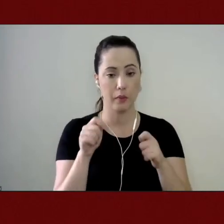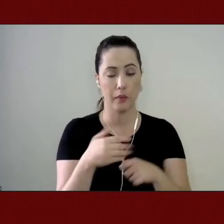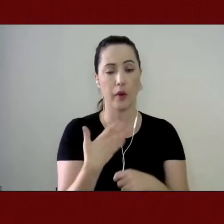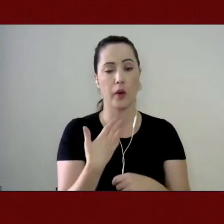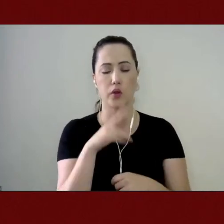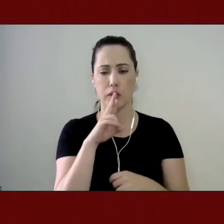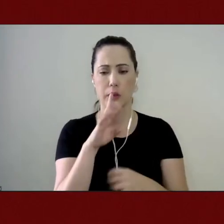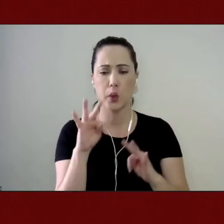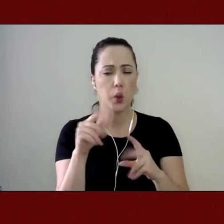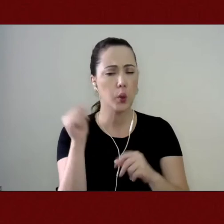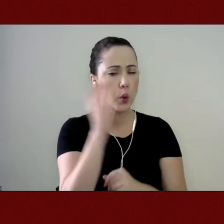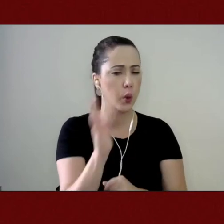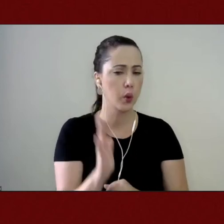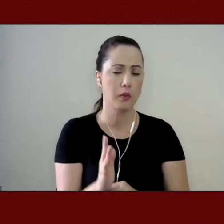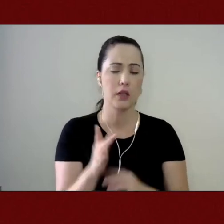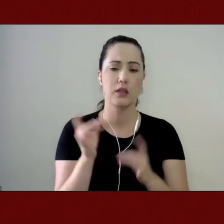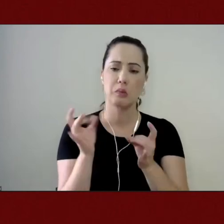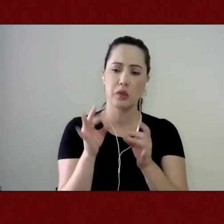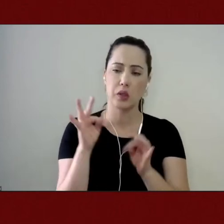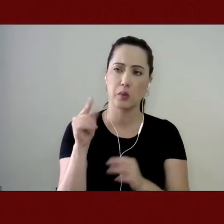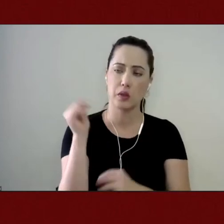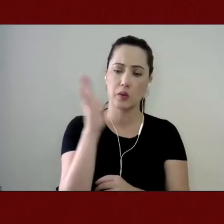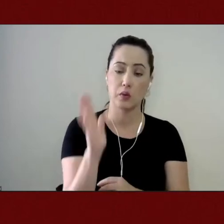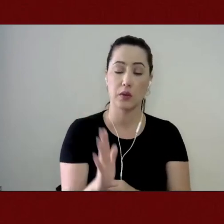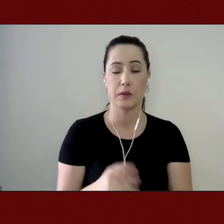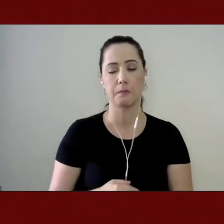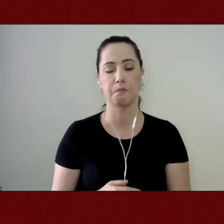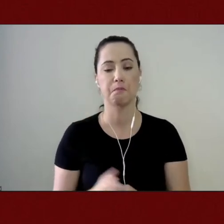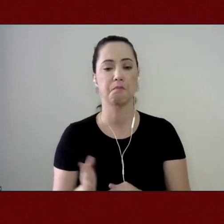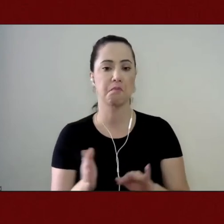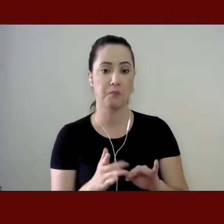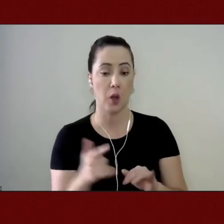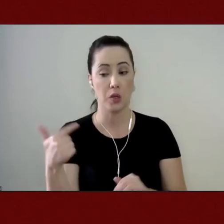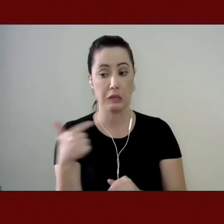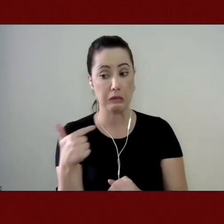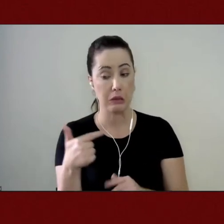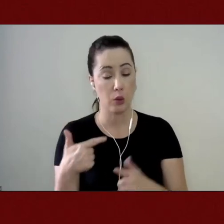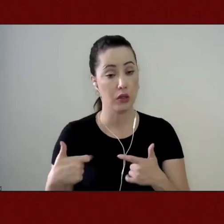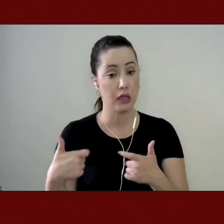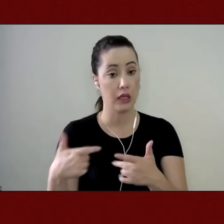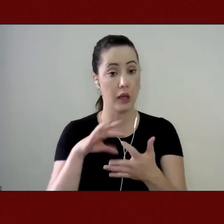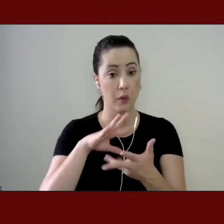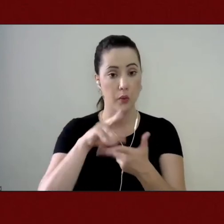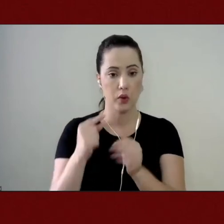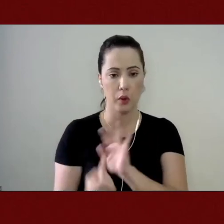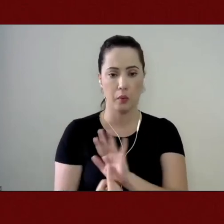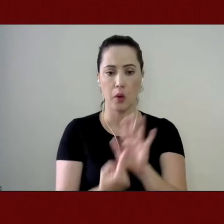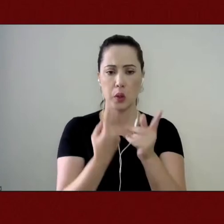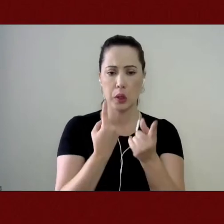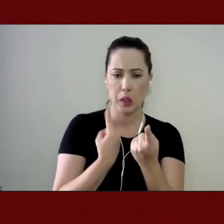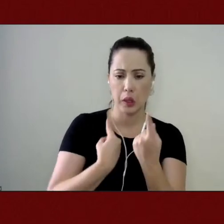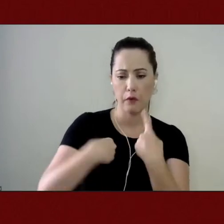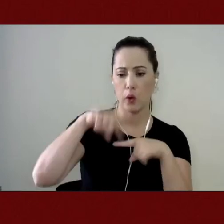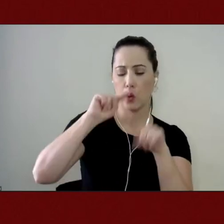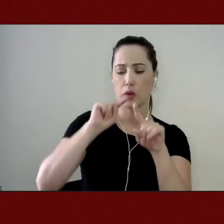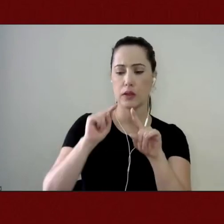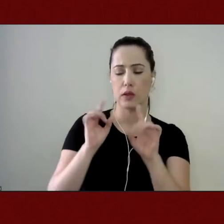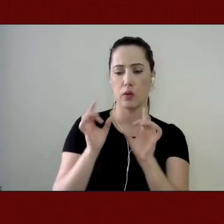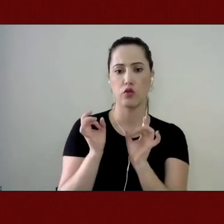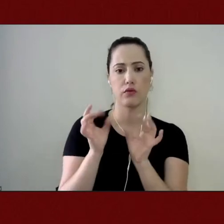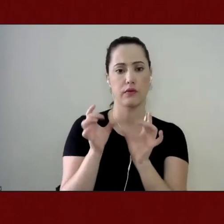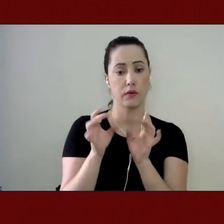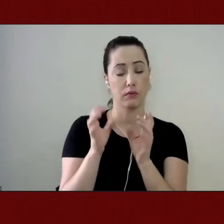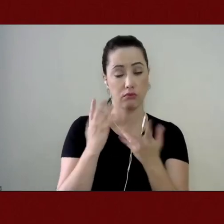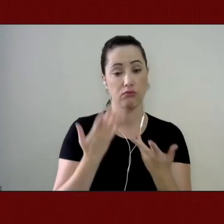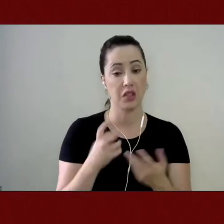A conjuntura da Segunda Guerra Mundial parece um verdadeiro salto produtivo da ordem de quase 50%.